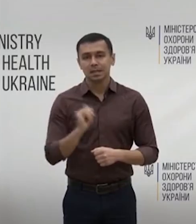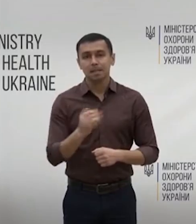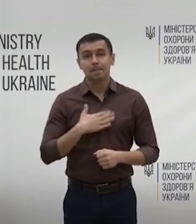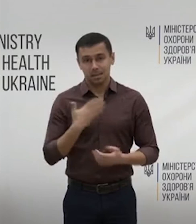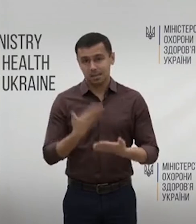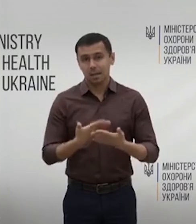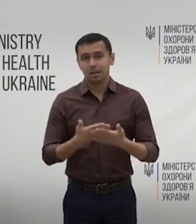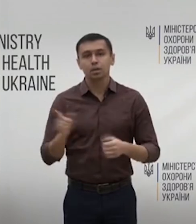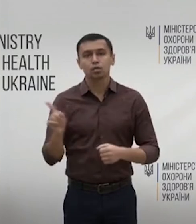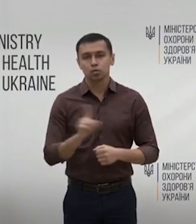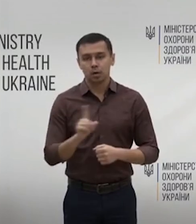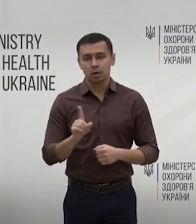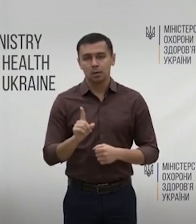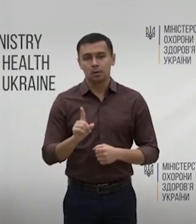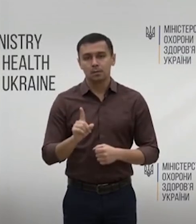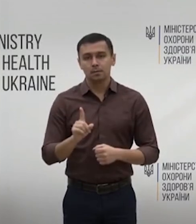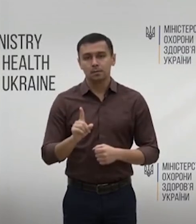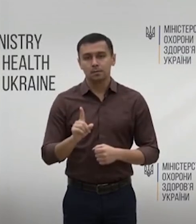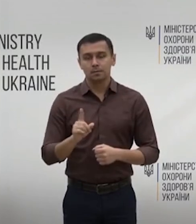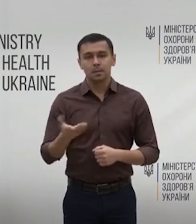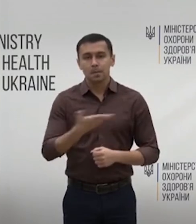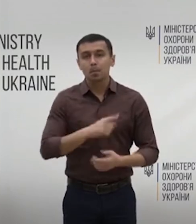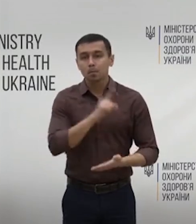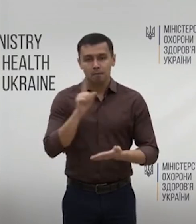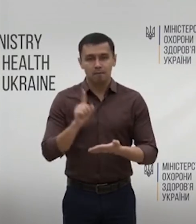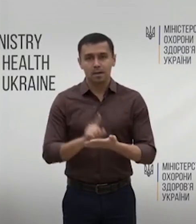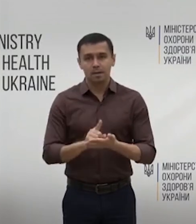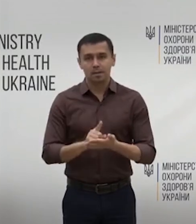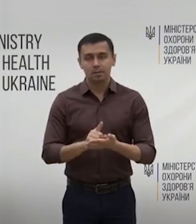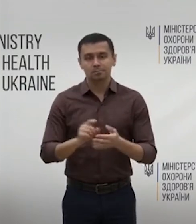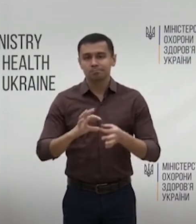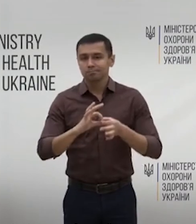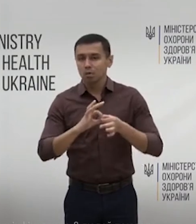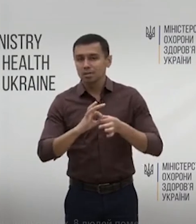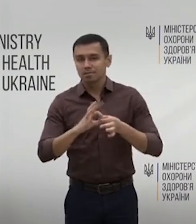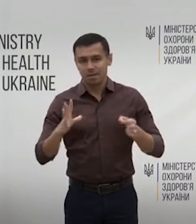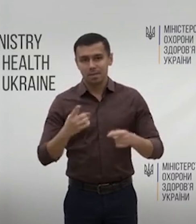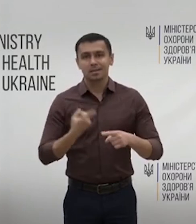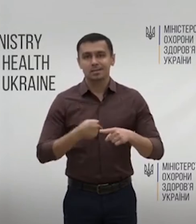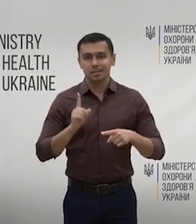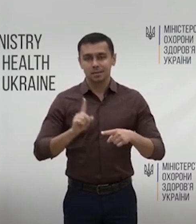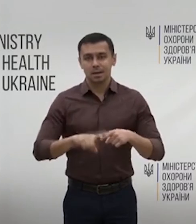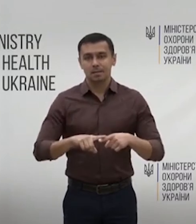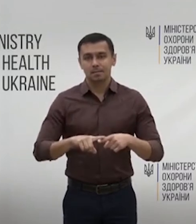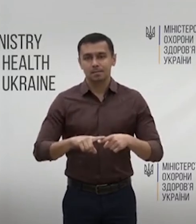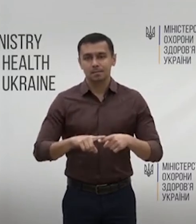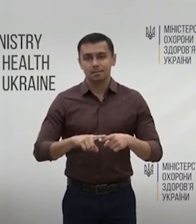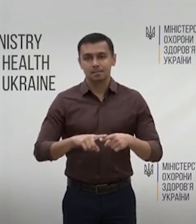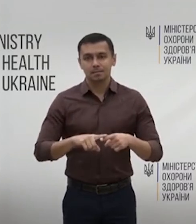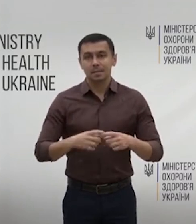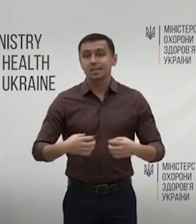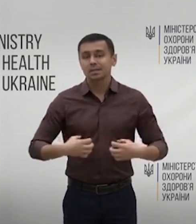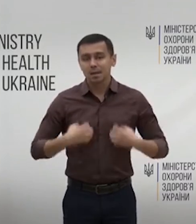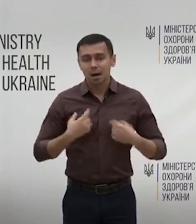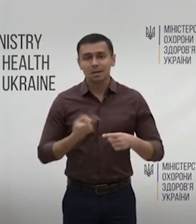Мені здається, що ми повинні розірвати це коло